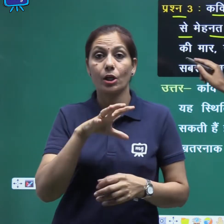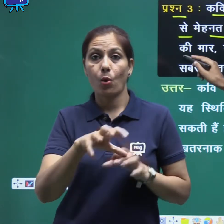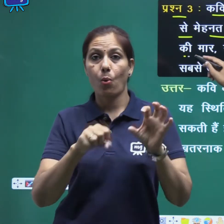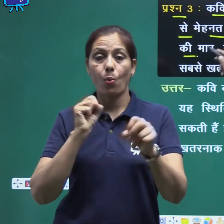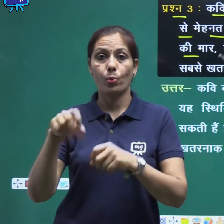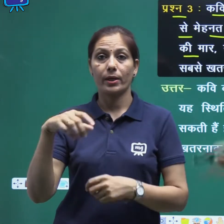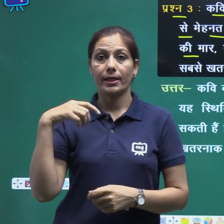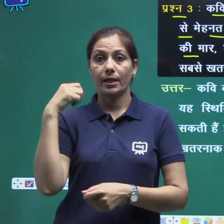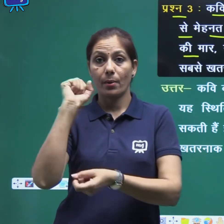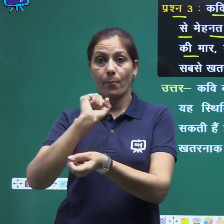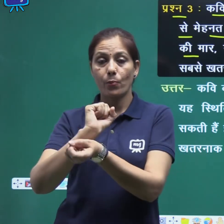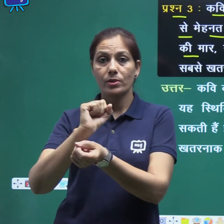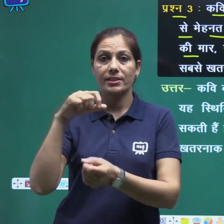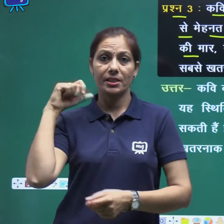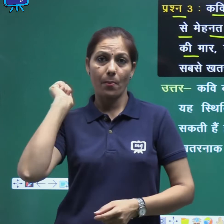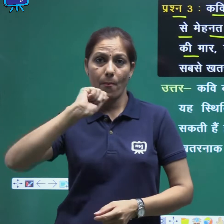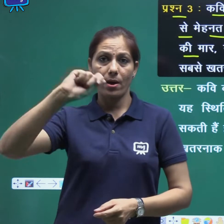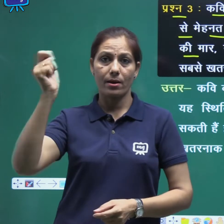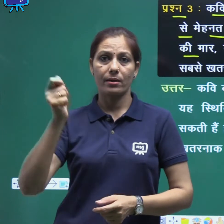पुलिस की मार,